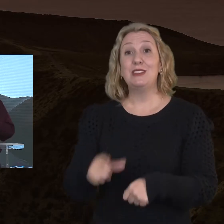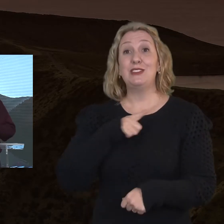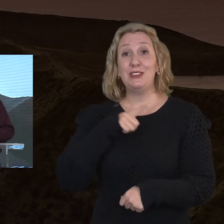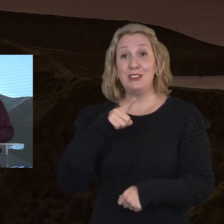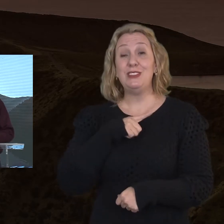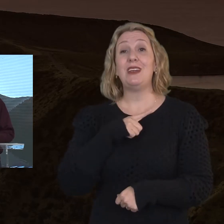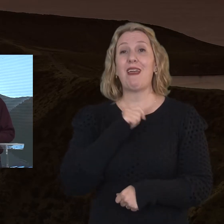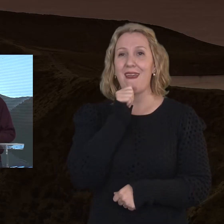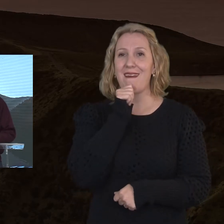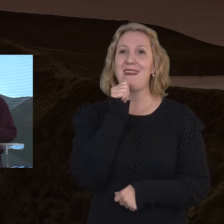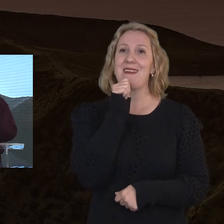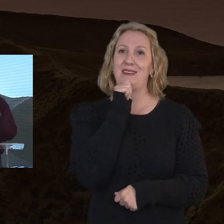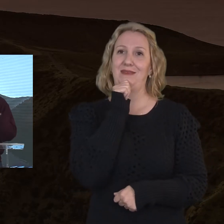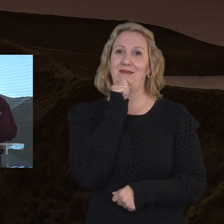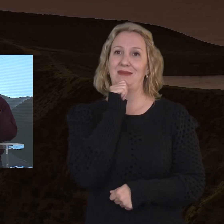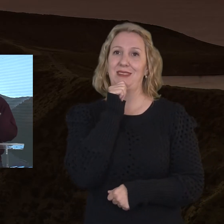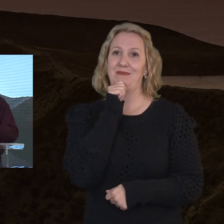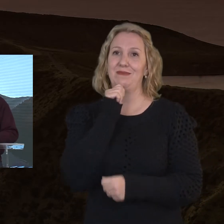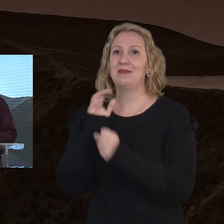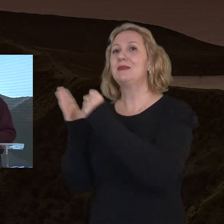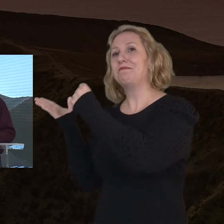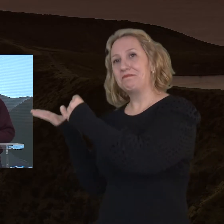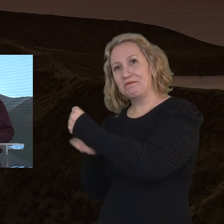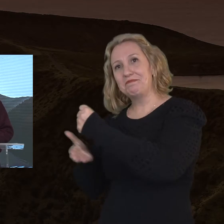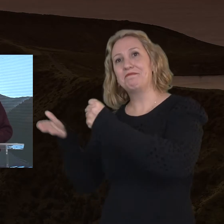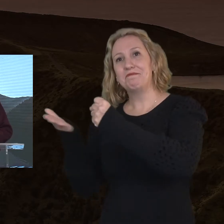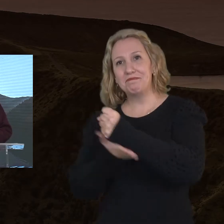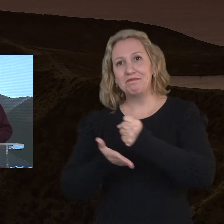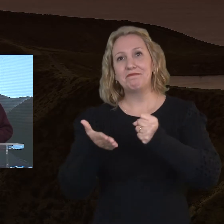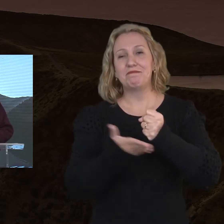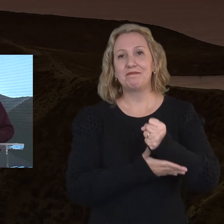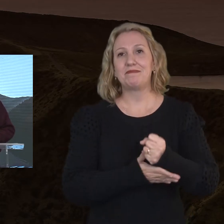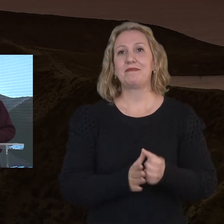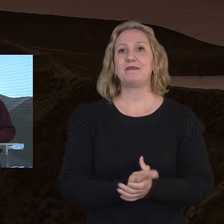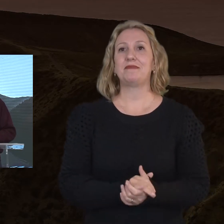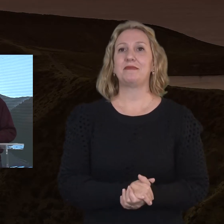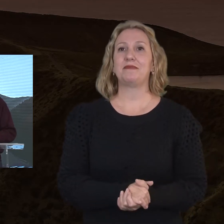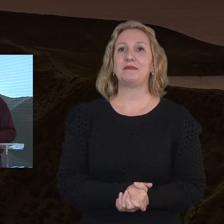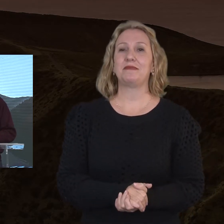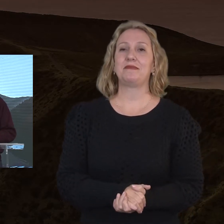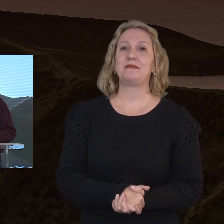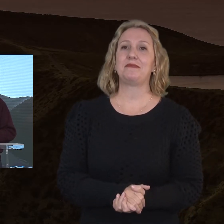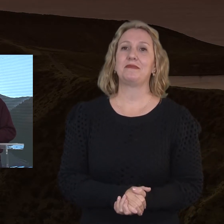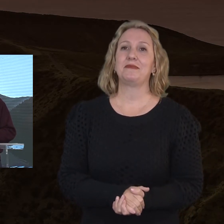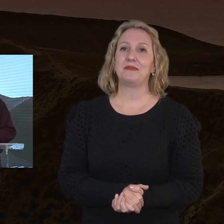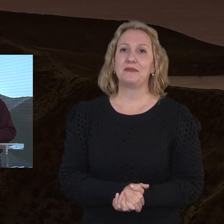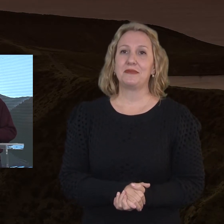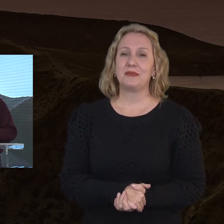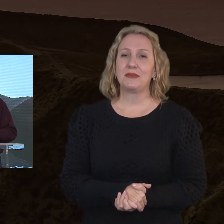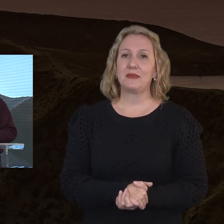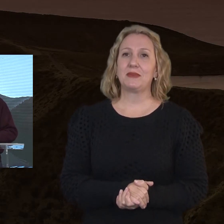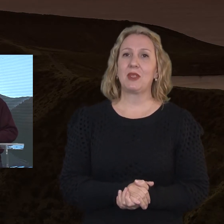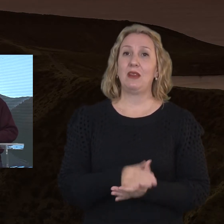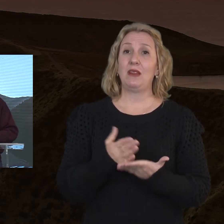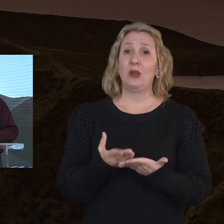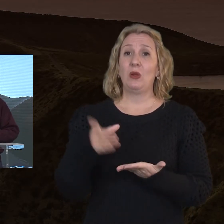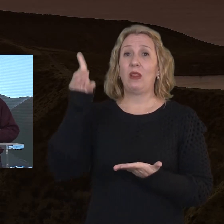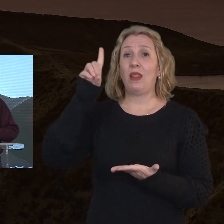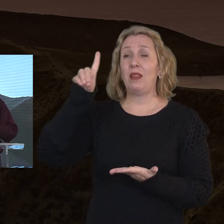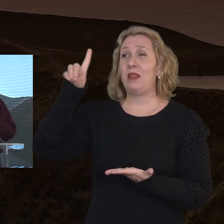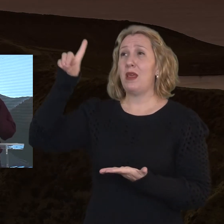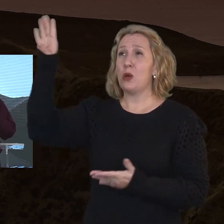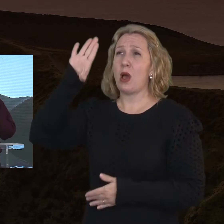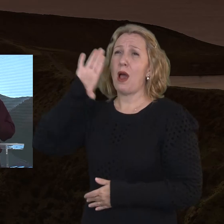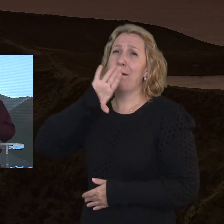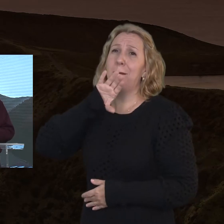passou batido daí devemos no seu grande amor para com seu povo para com aqueles necessitados para